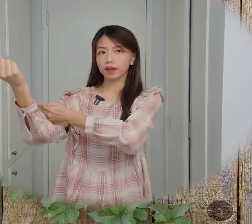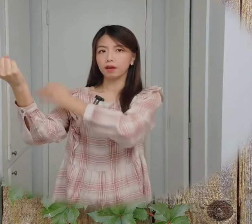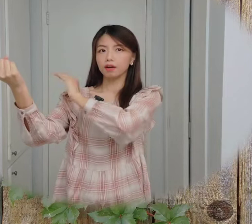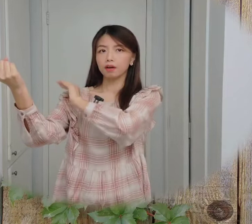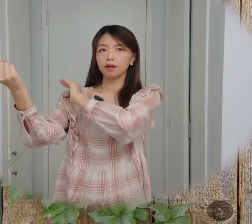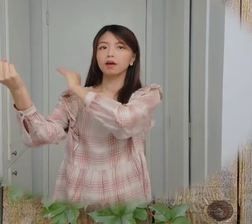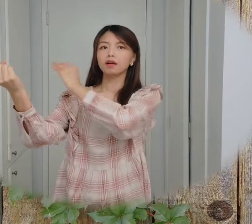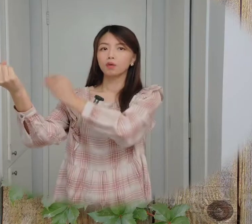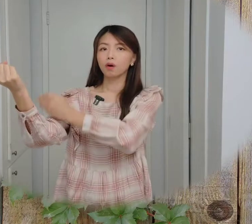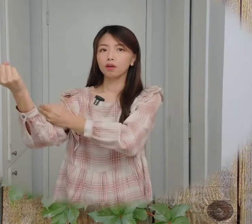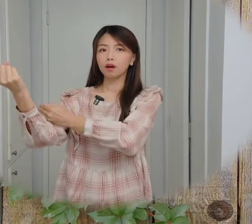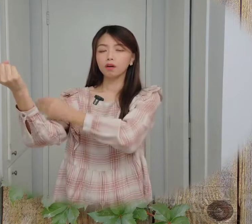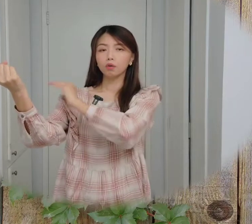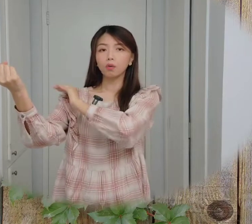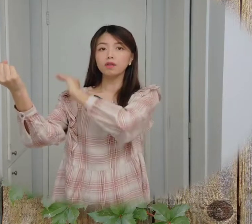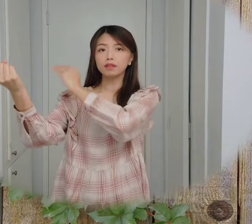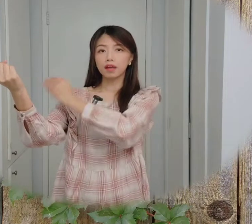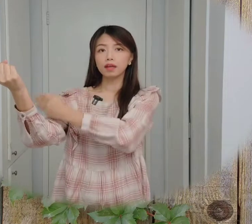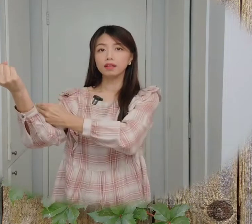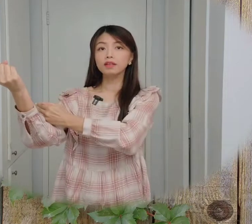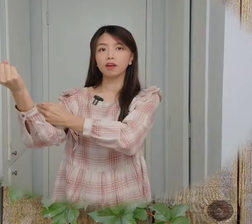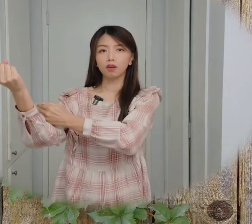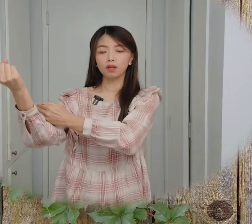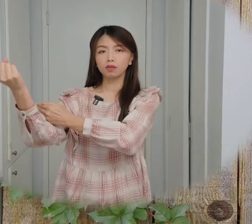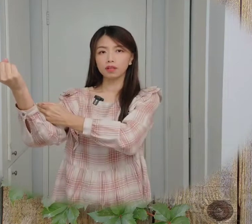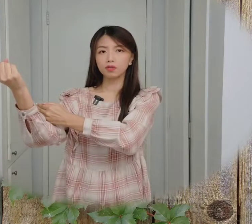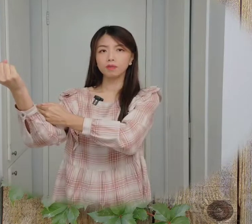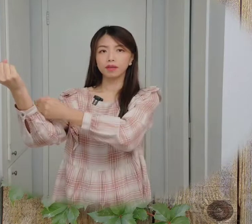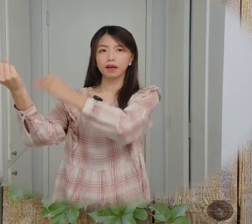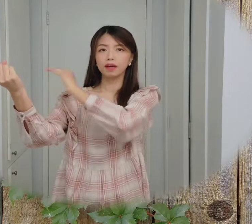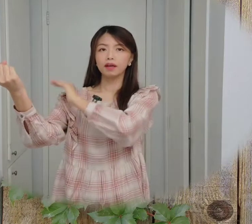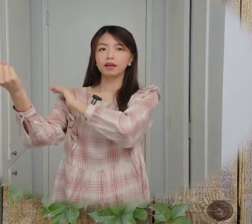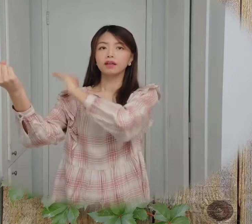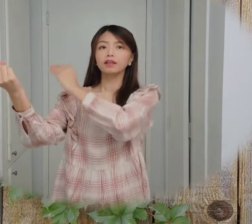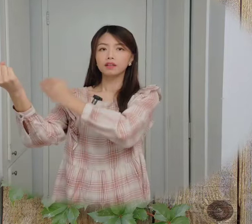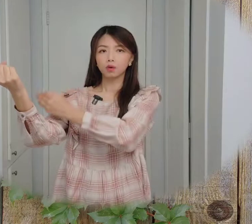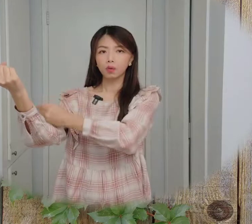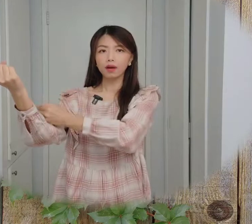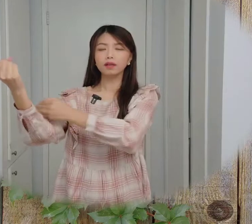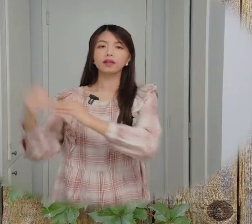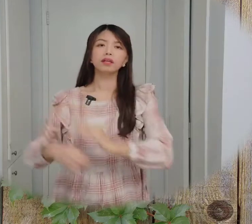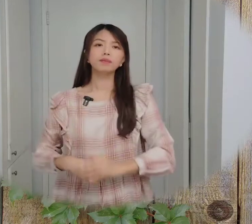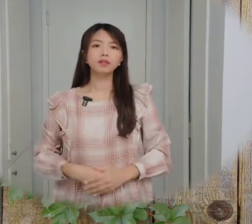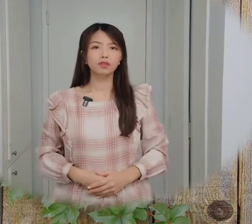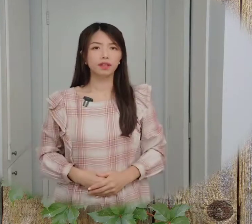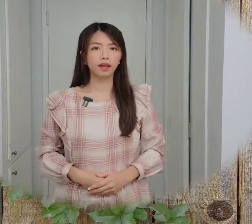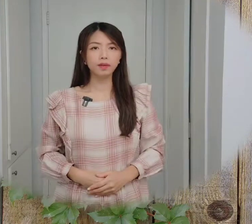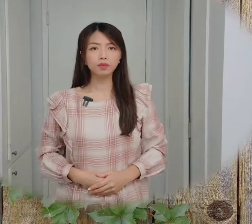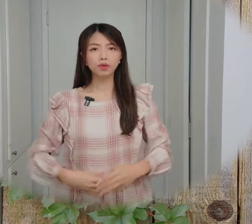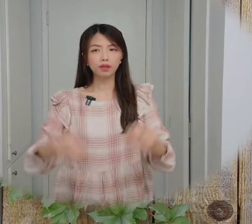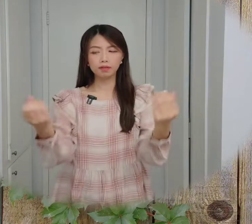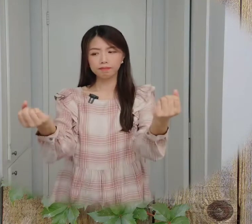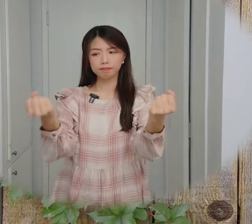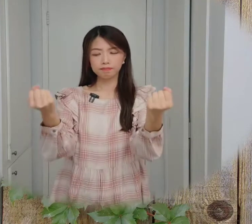주시면 돼요. 권력, 권세, 능력 이런 뜻의 수어입니다. 능력과 힘을 주시네.